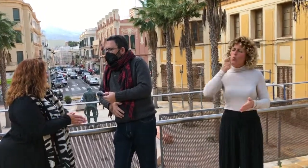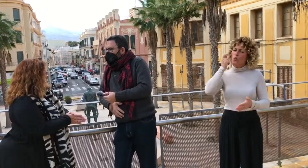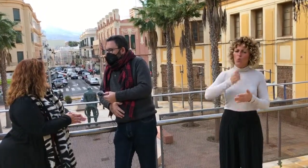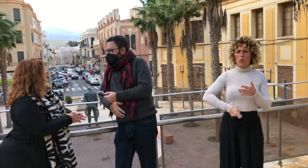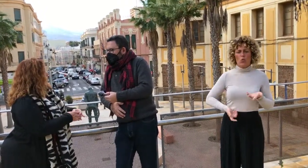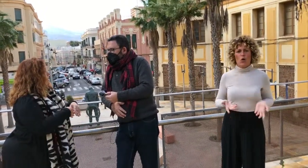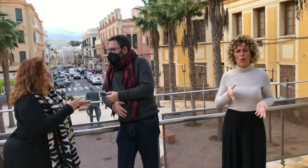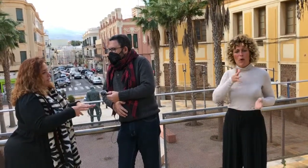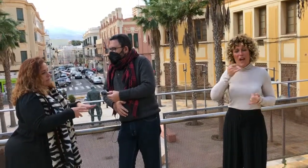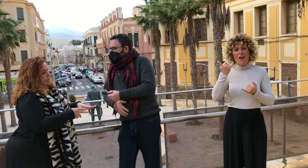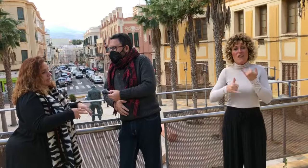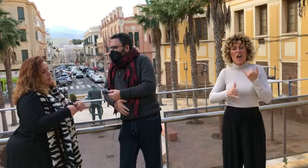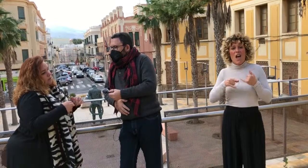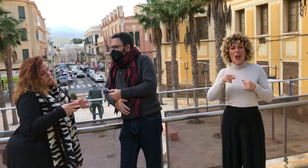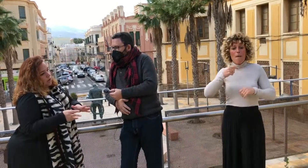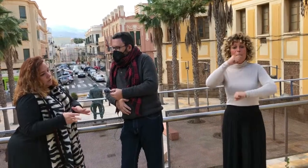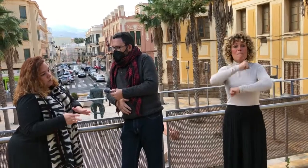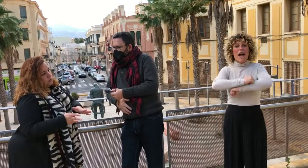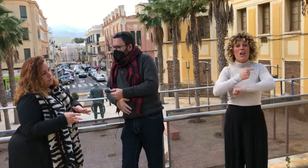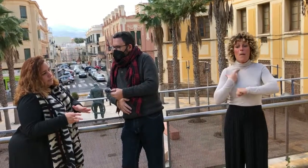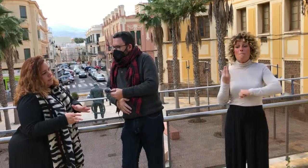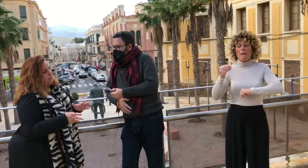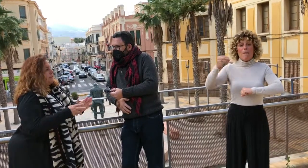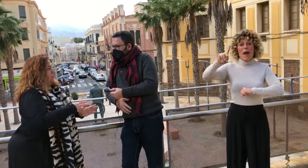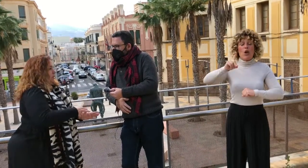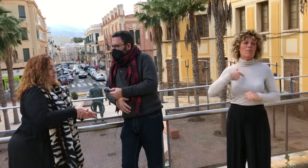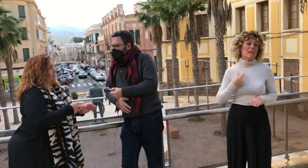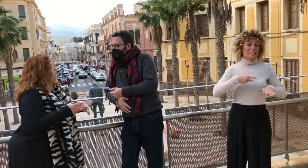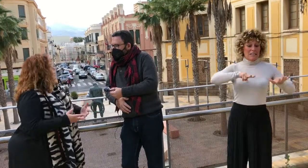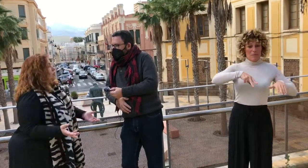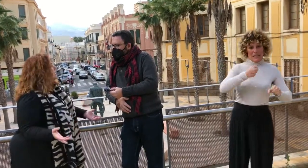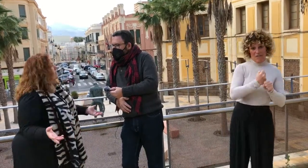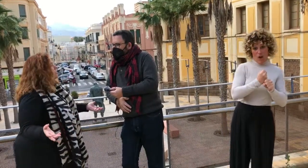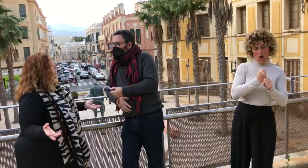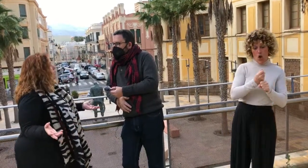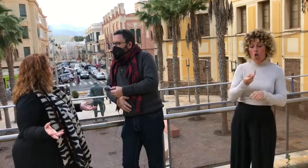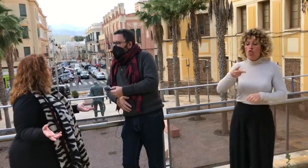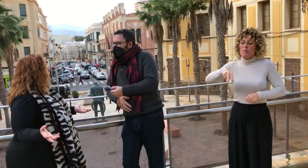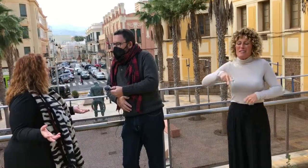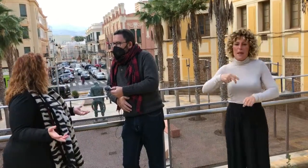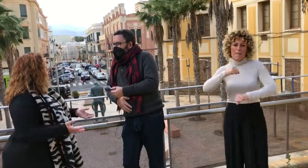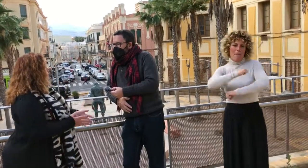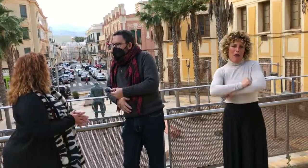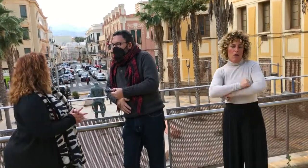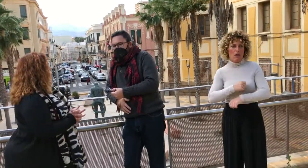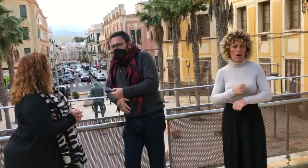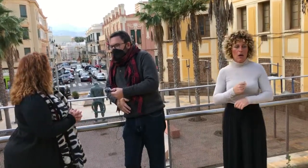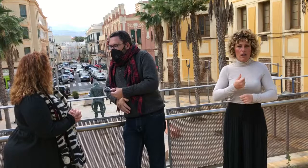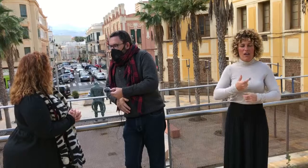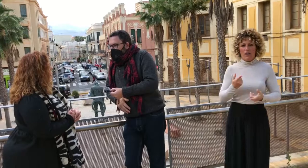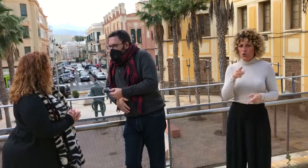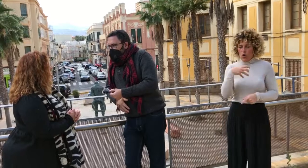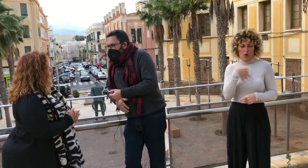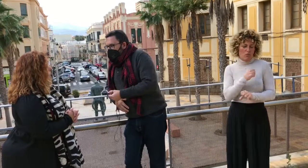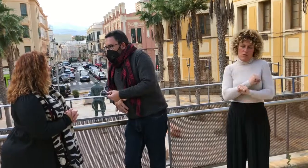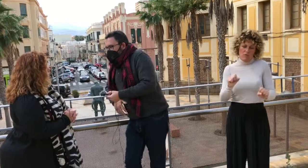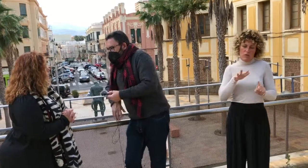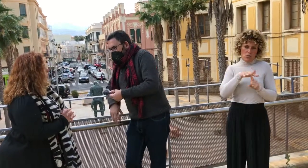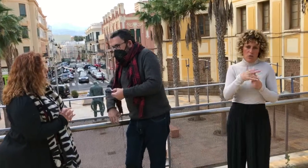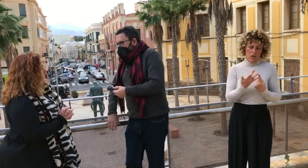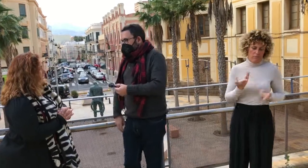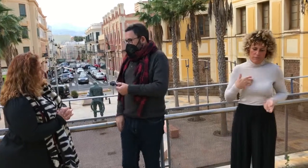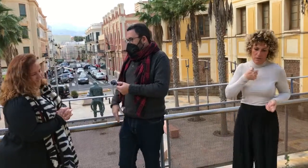acumula igual. No trabajas 7 meses, 2 años, 2 meses de paro, 7 meses, eso es insostenible. Claro. Eso no se